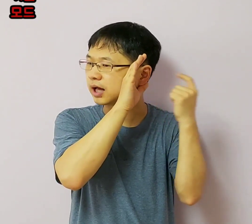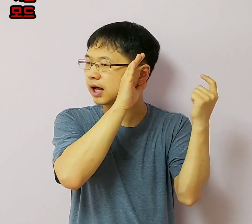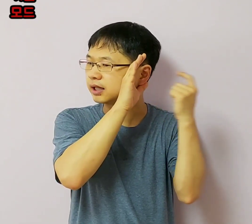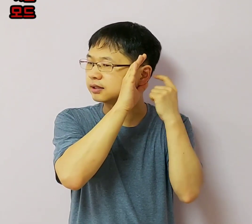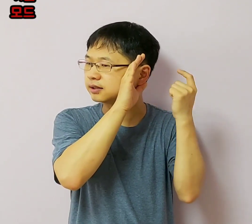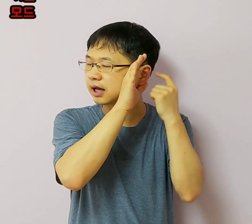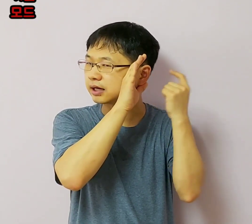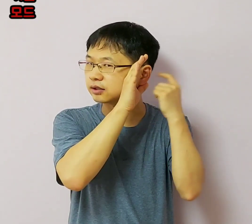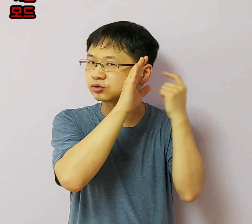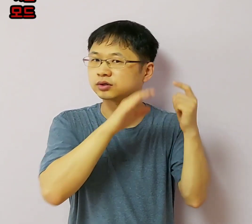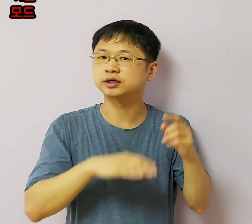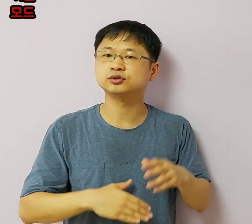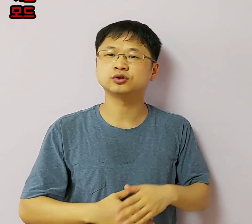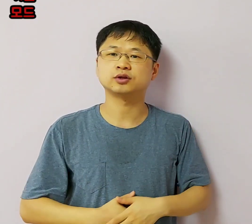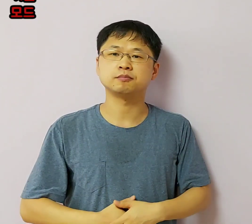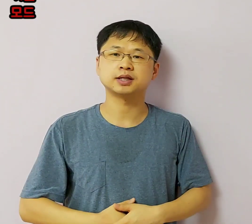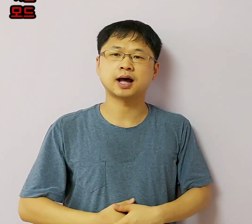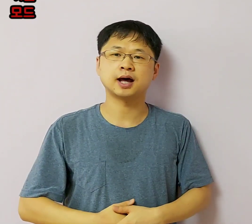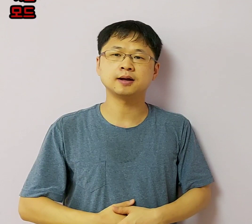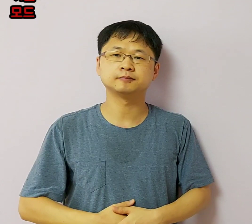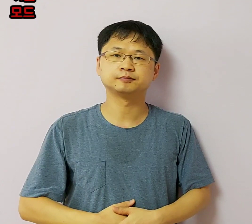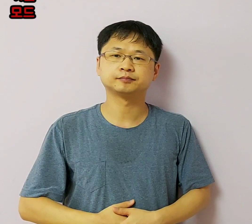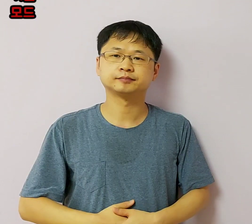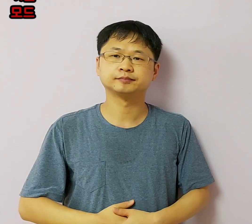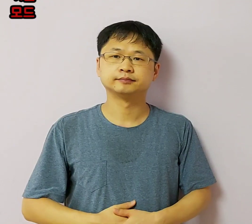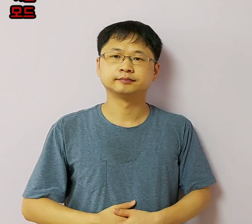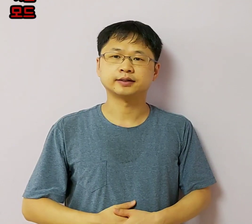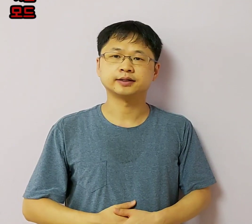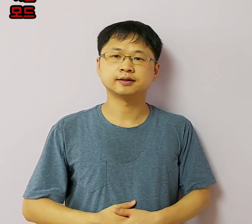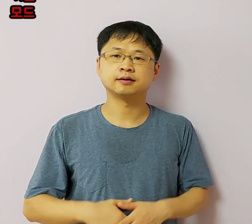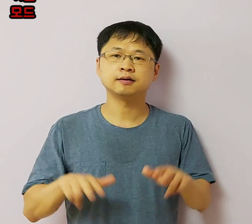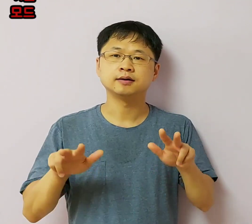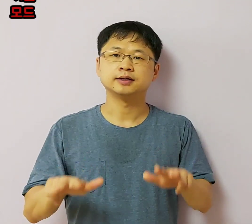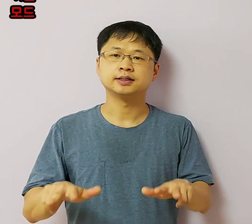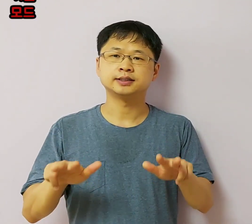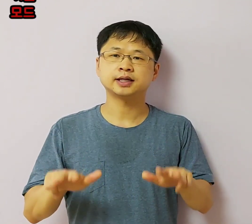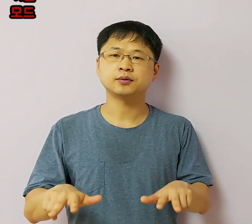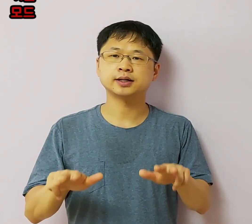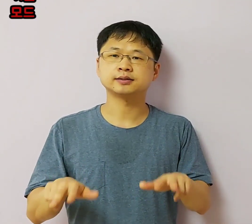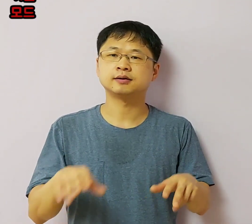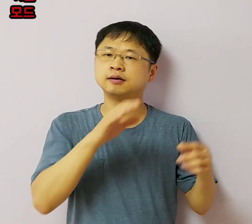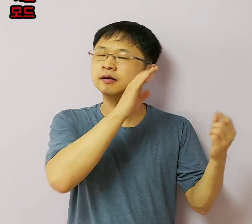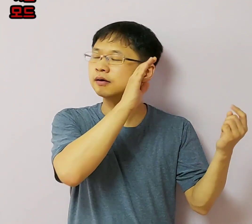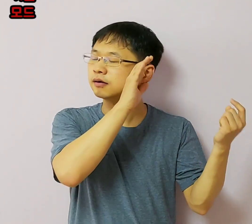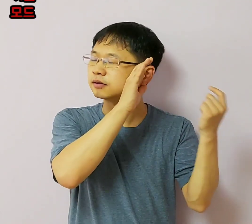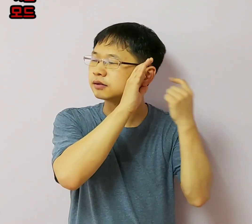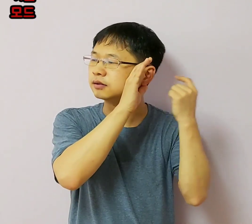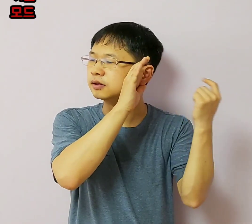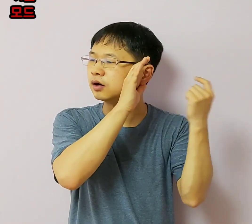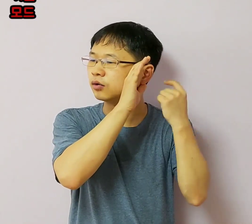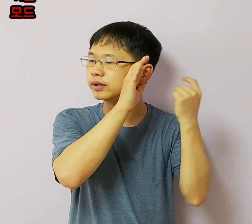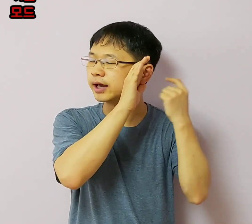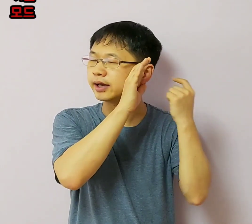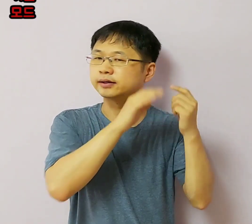들려온다, 듣다라는 수어를 해주셔도 됩니다. 네, 그래서 이제 와서 들려오네